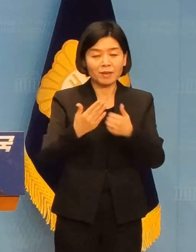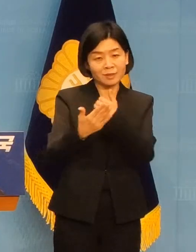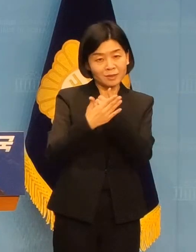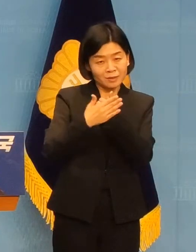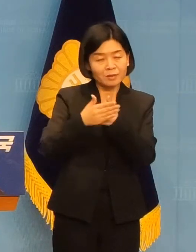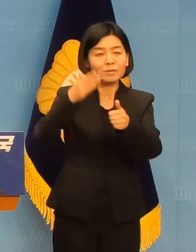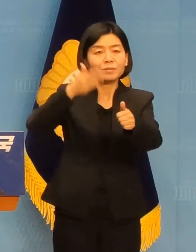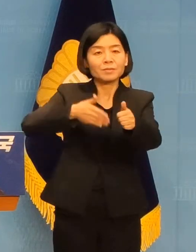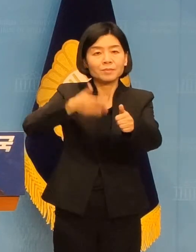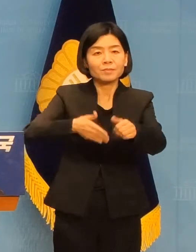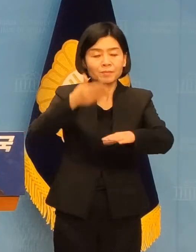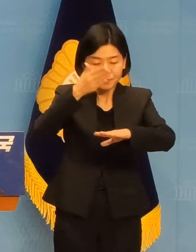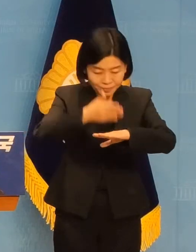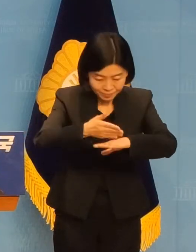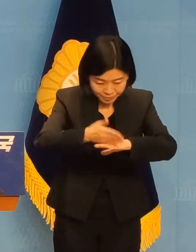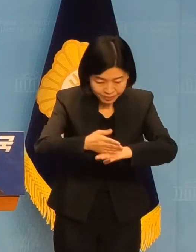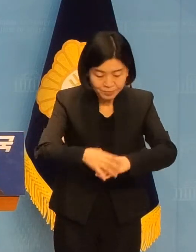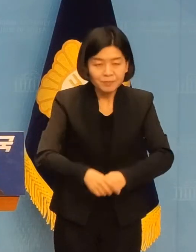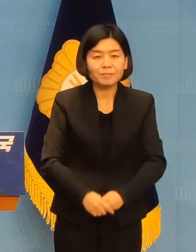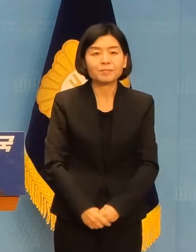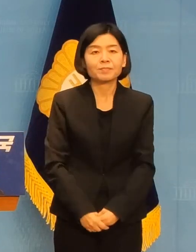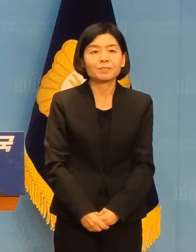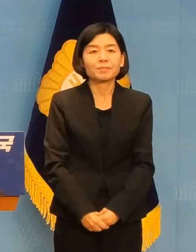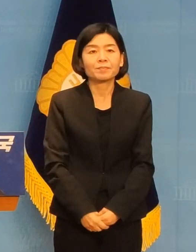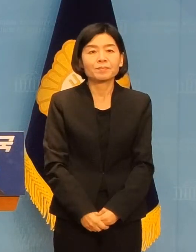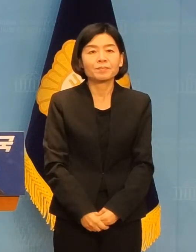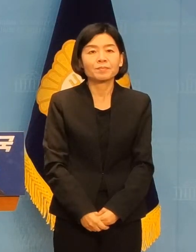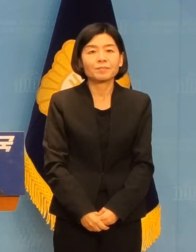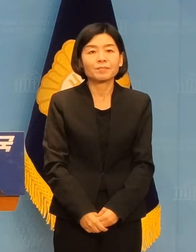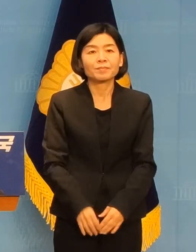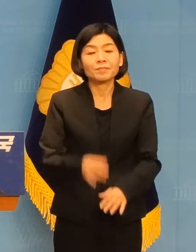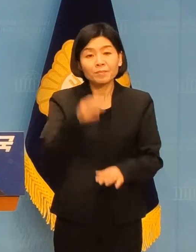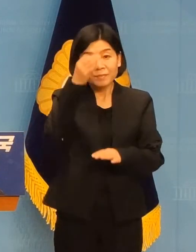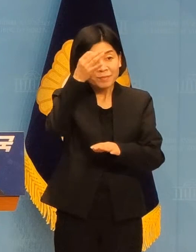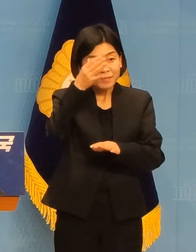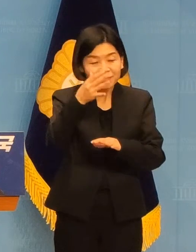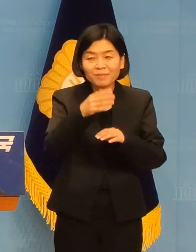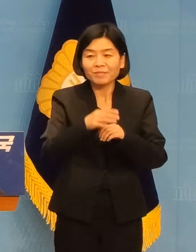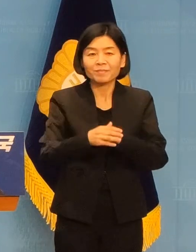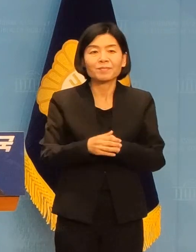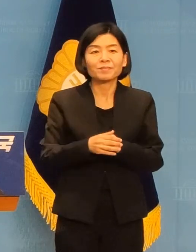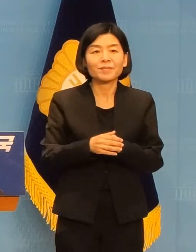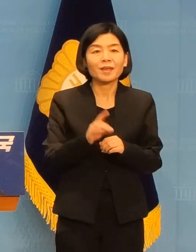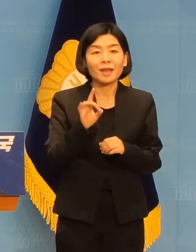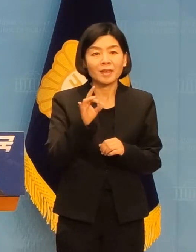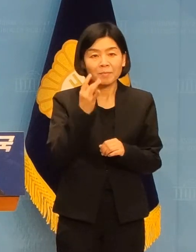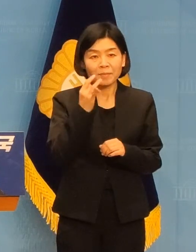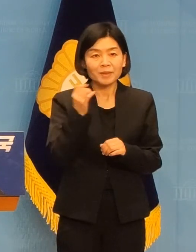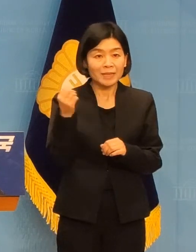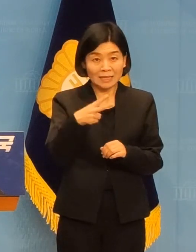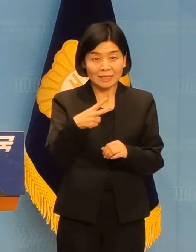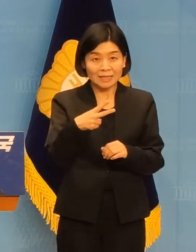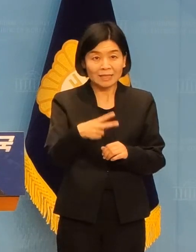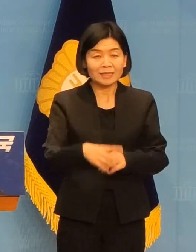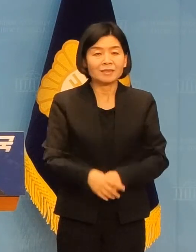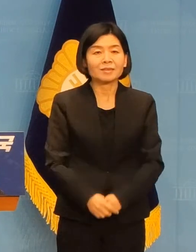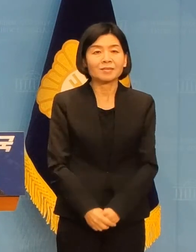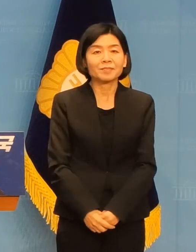감사합니다. 잠깐. 죄송한데요. 중간 원고를 빼먹은 것 같습니다. 다시 해도